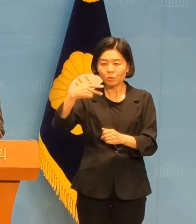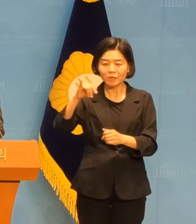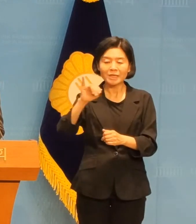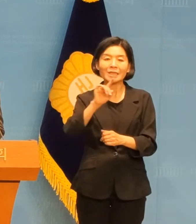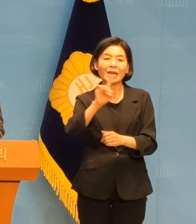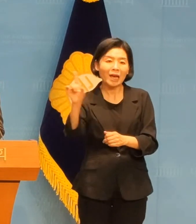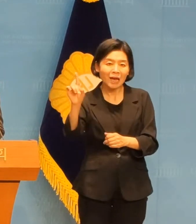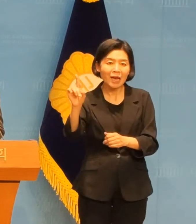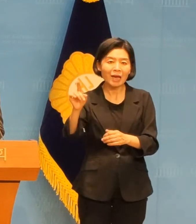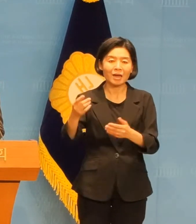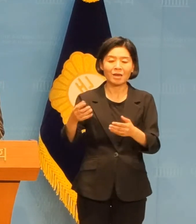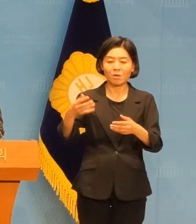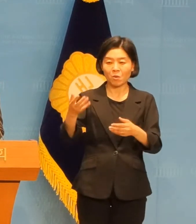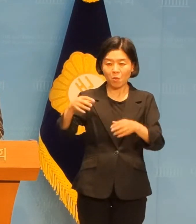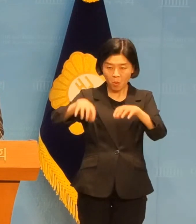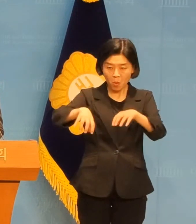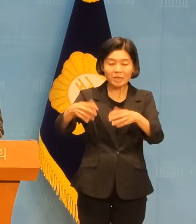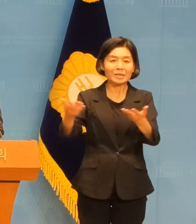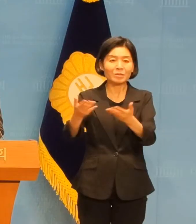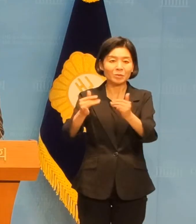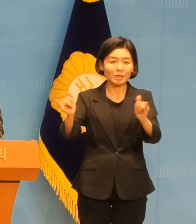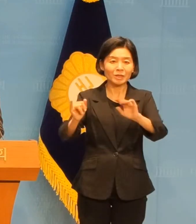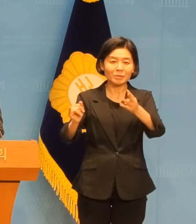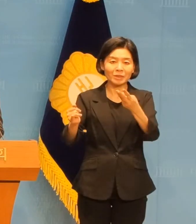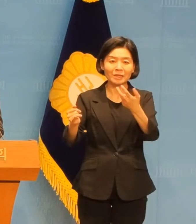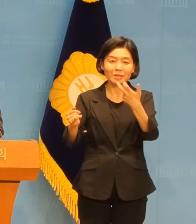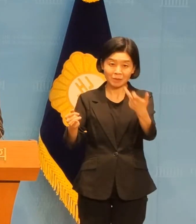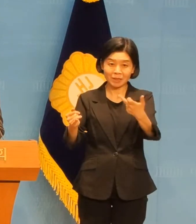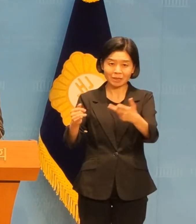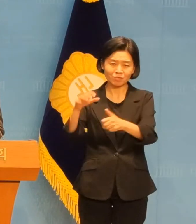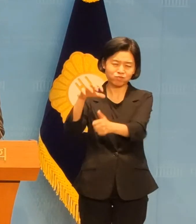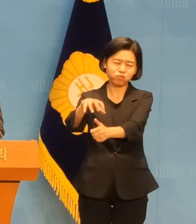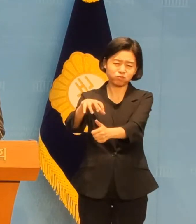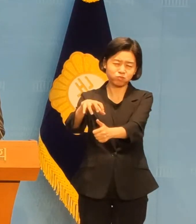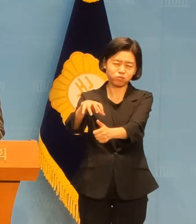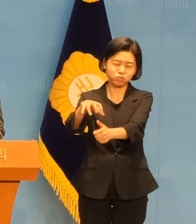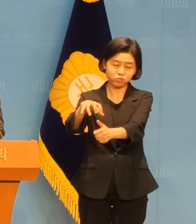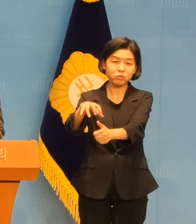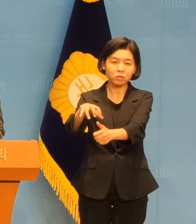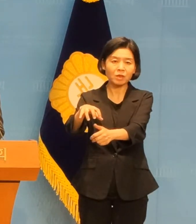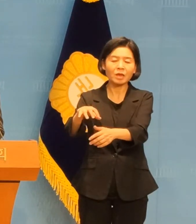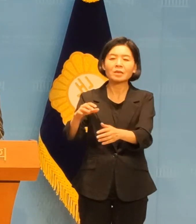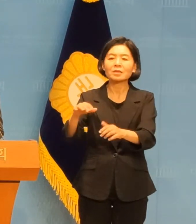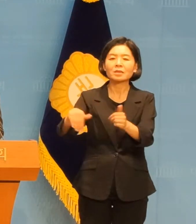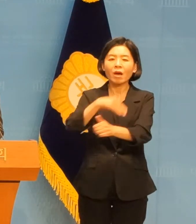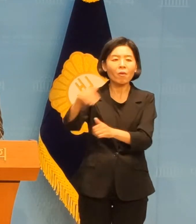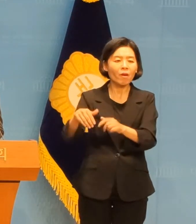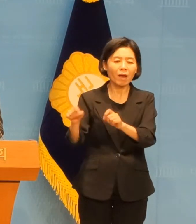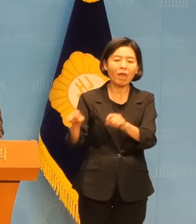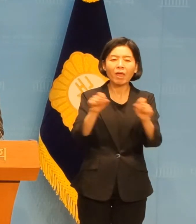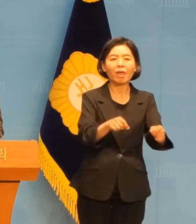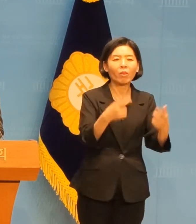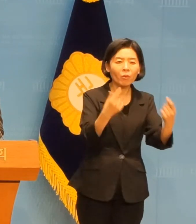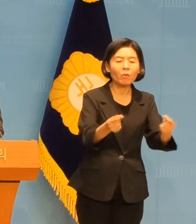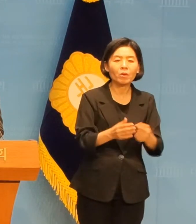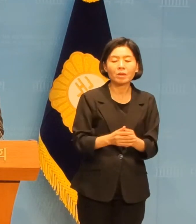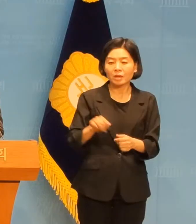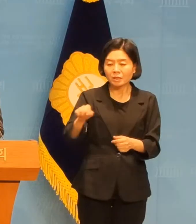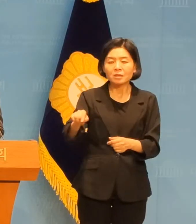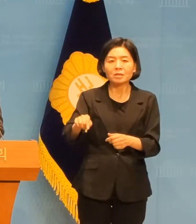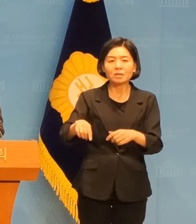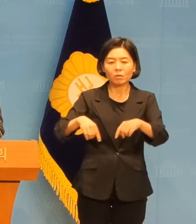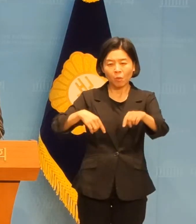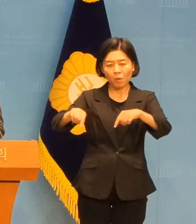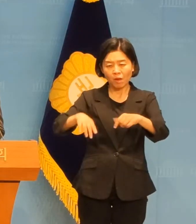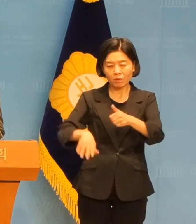우리 근로자 317명이 구금되었을 때도 상황은 똑같았습니다. 현장을 총괄해야 할